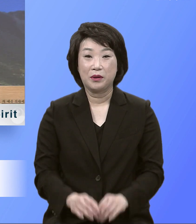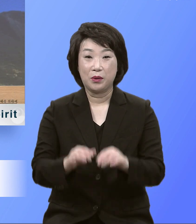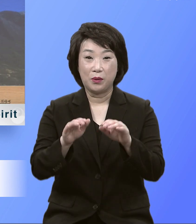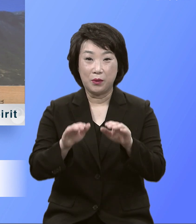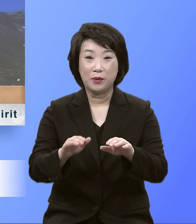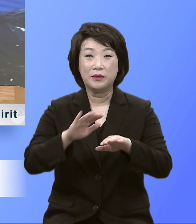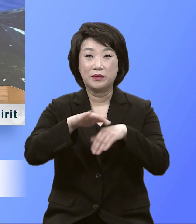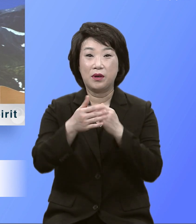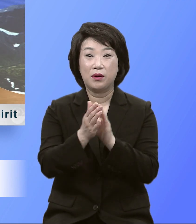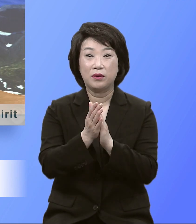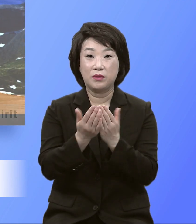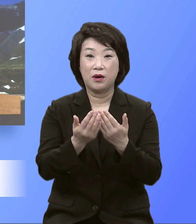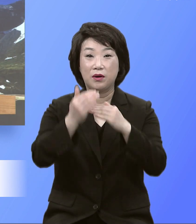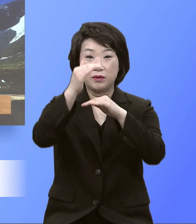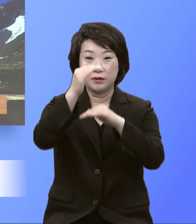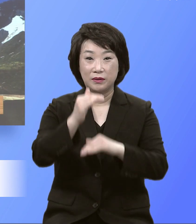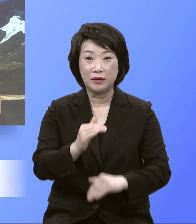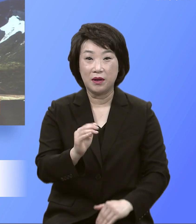본문은